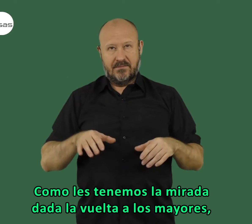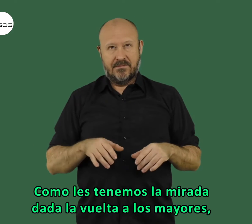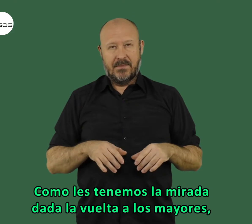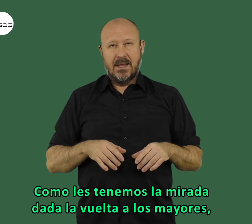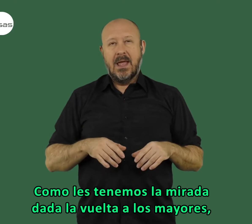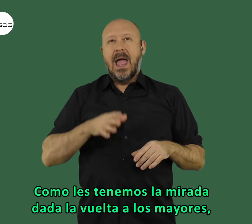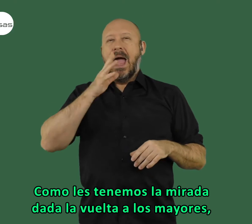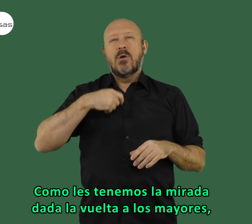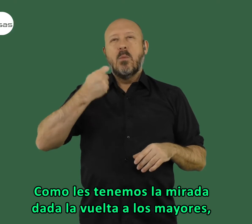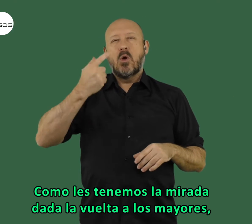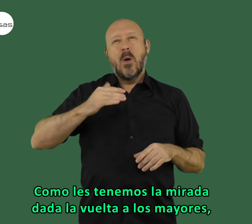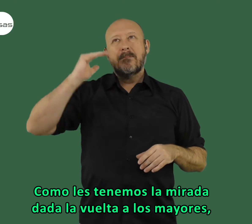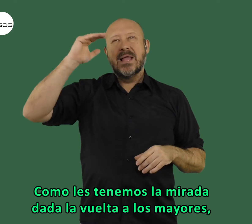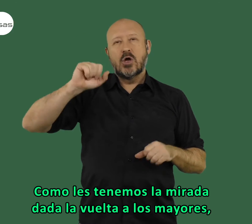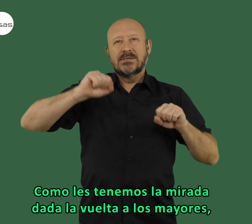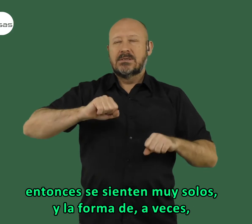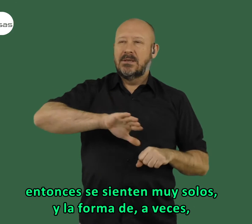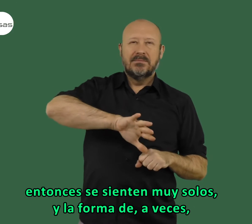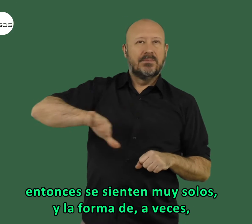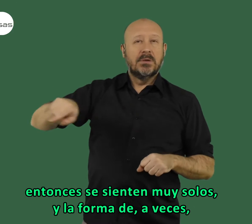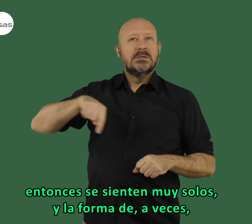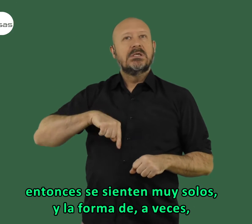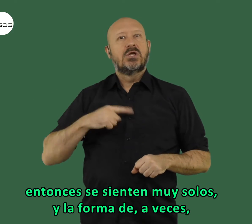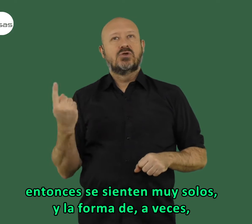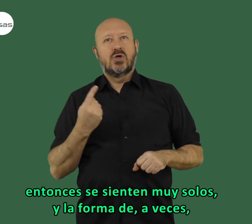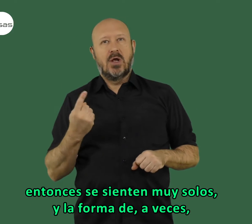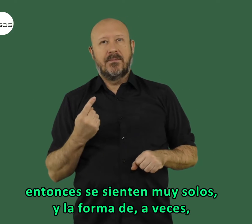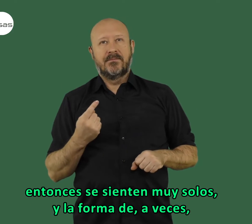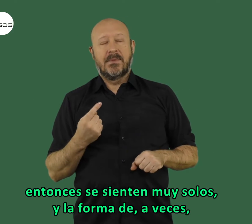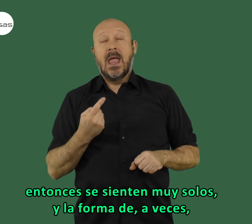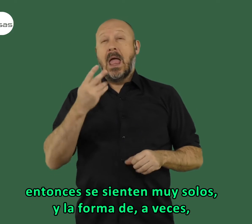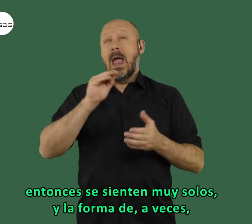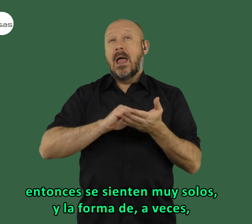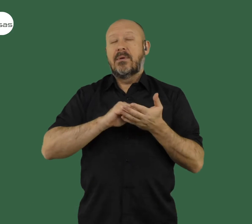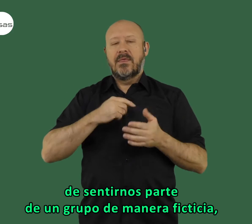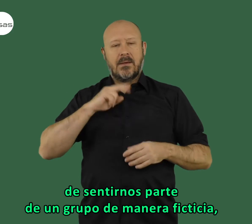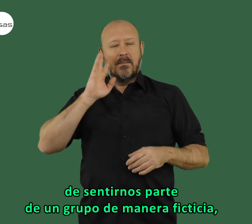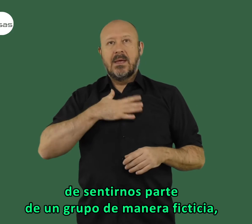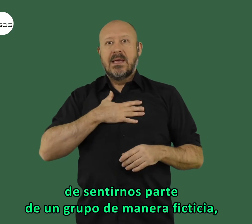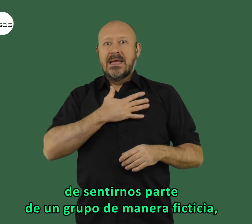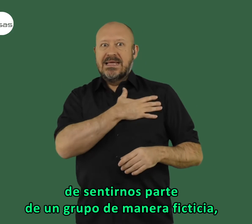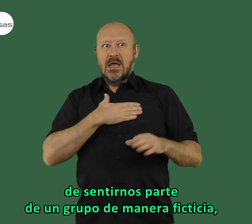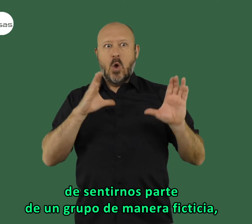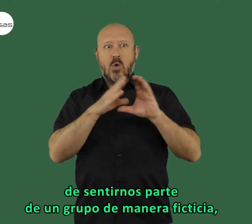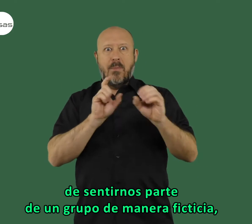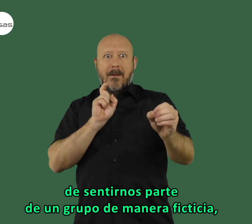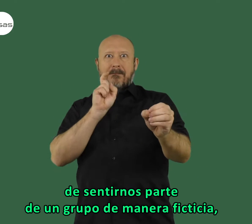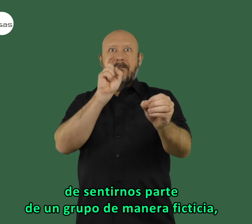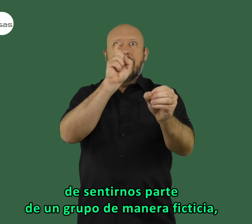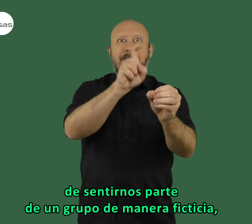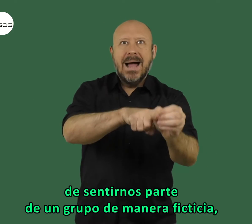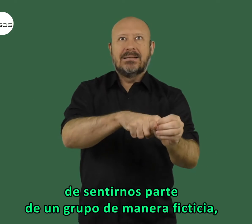la mirada dada la vuelta a los mayores, entonces se sienten muy solos. Y la forma a veces de sentirnos parte de un